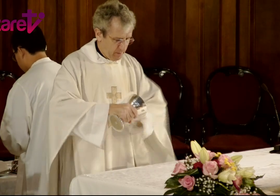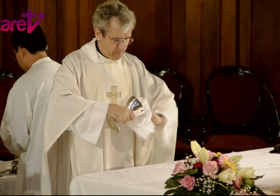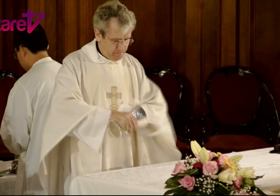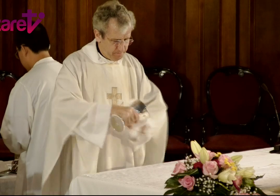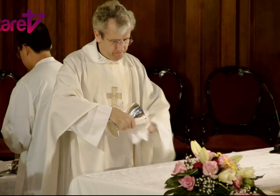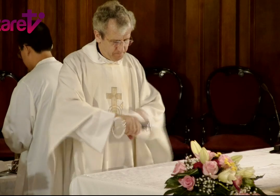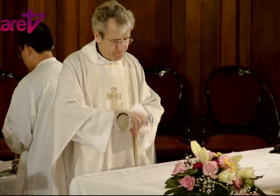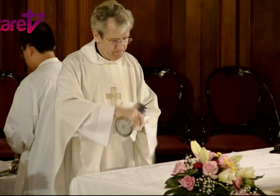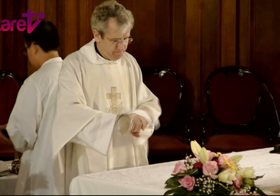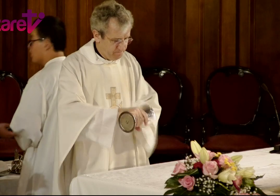Comunión espiritual.